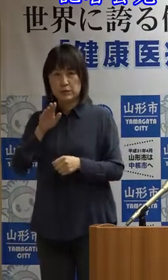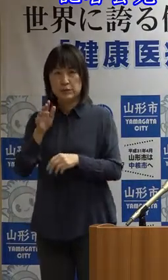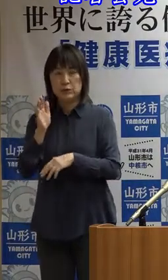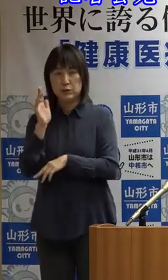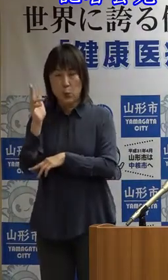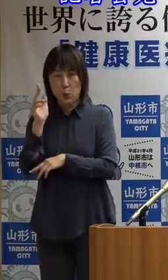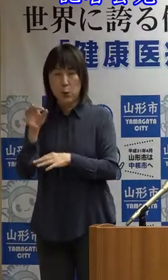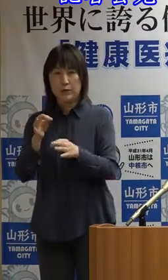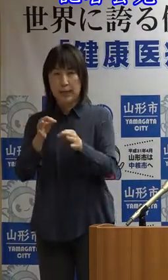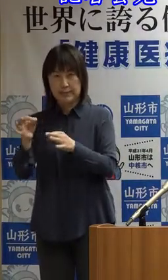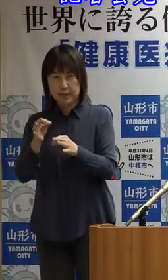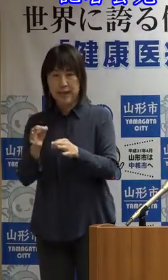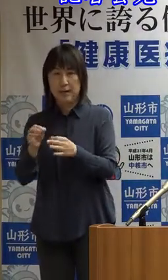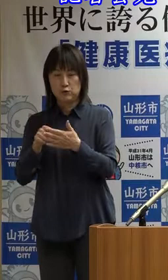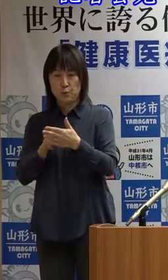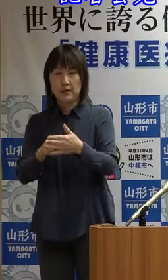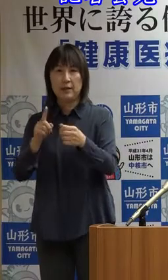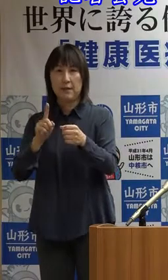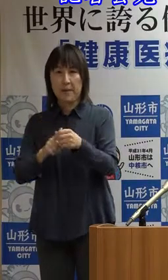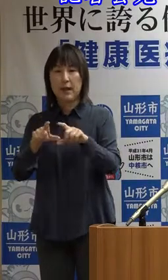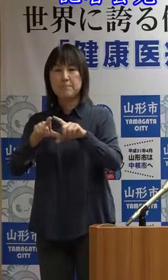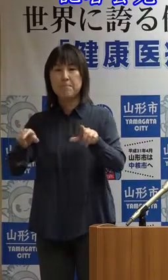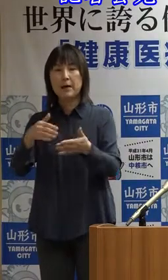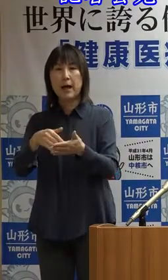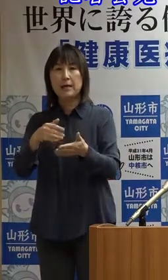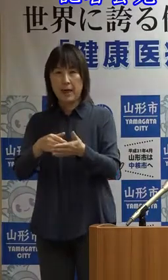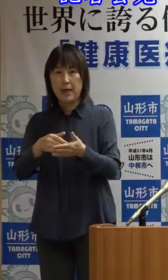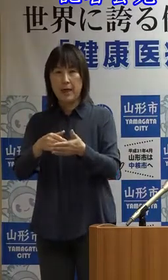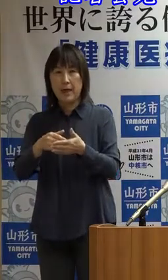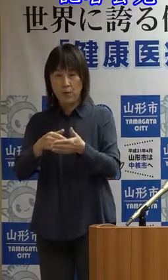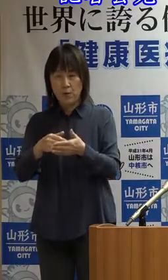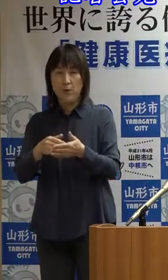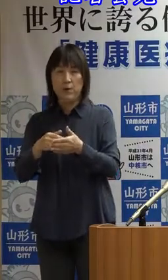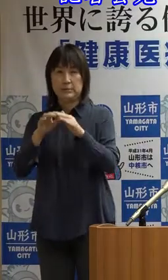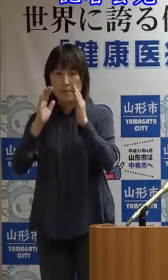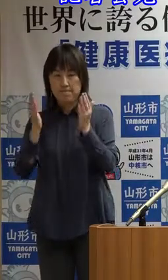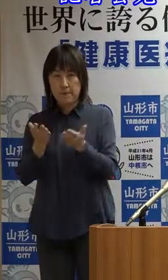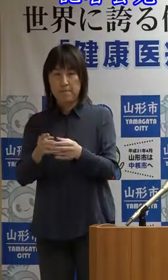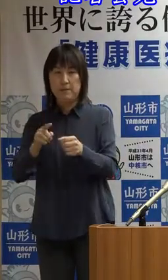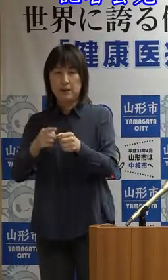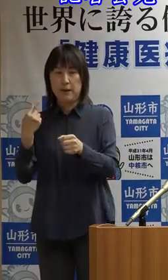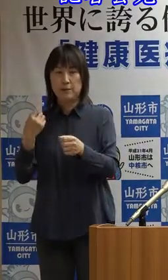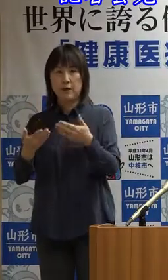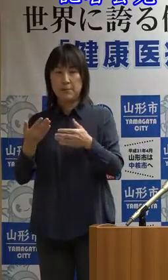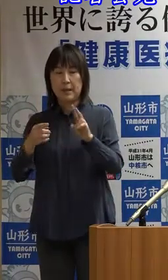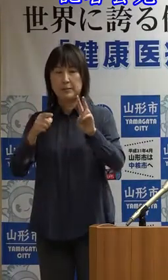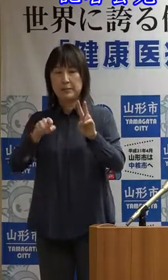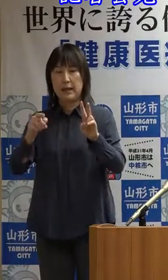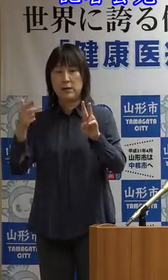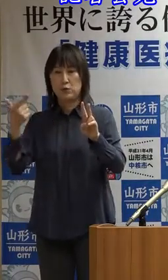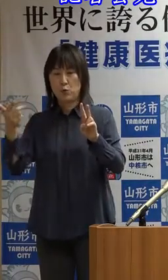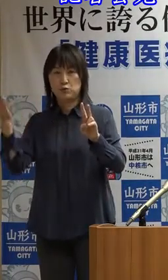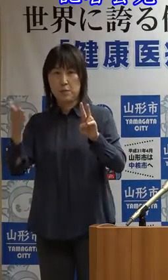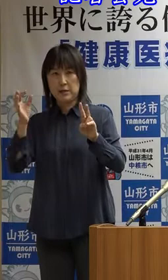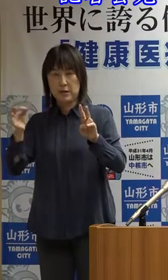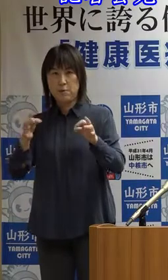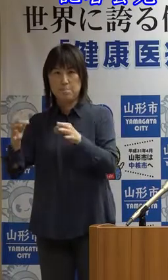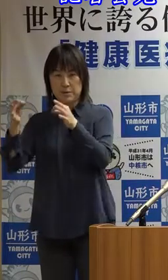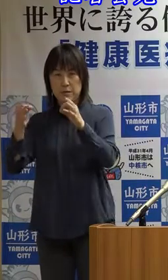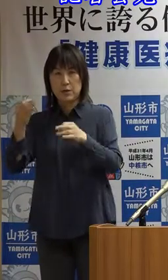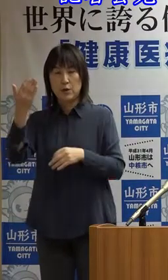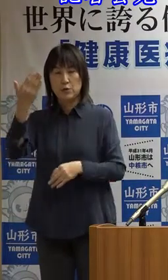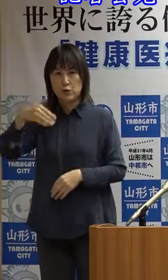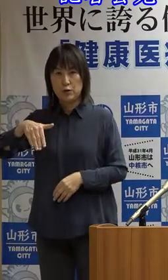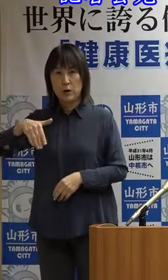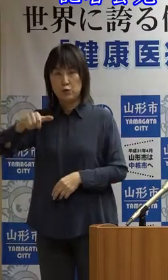政運営に努めたことにより一般会計の歳出総額は前年度より 2.6% 増の約